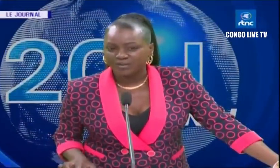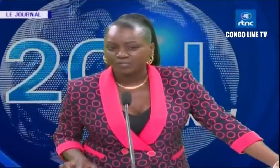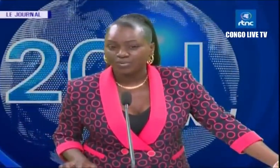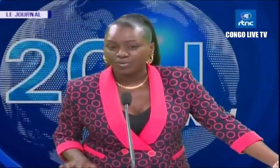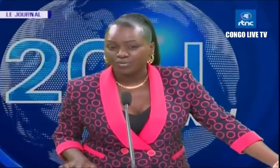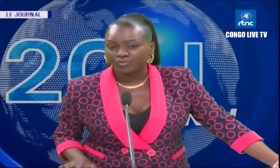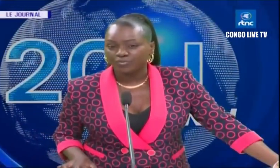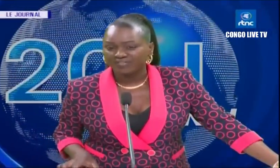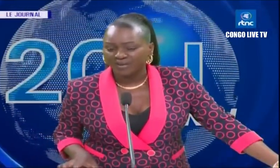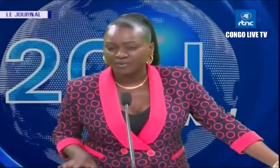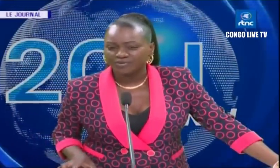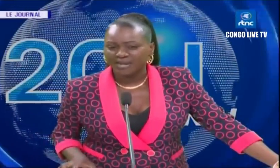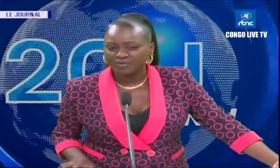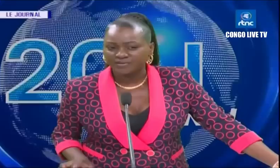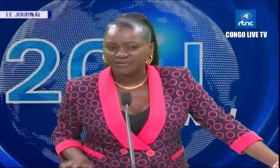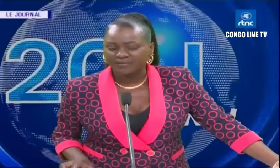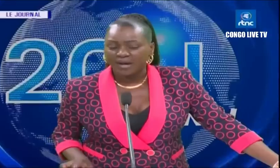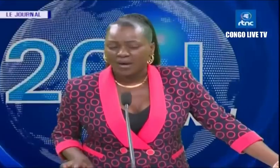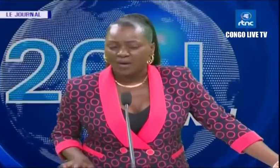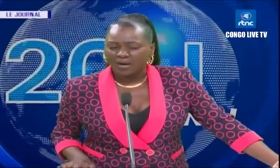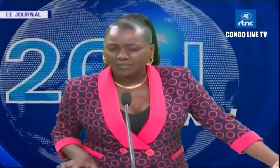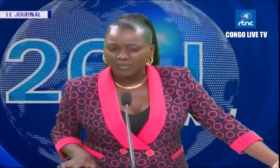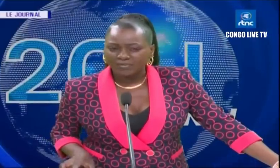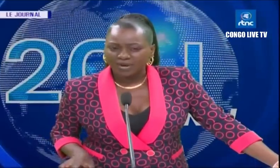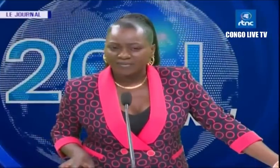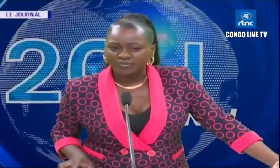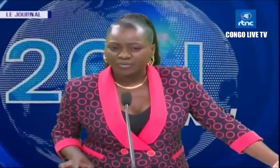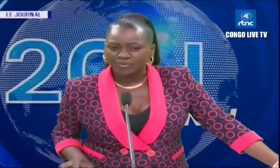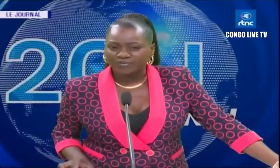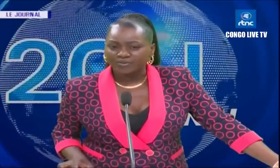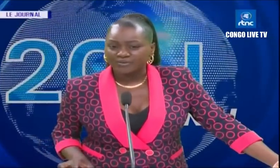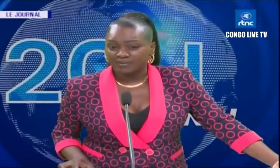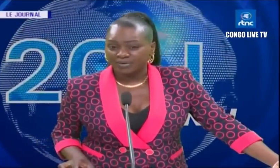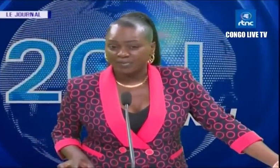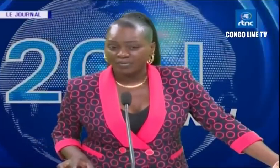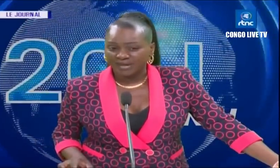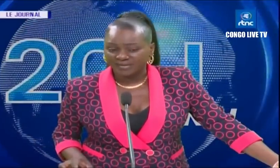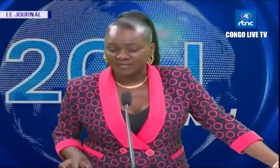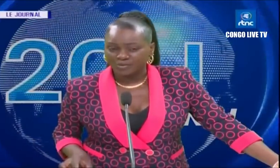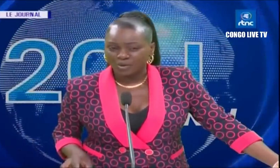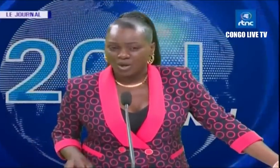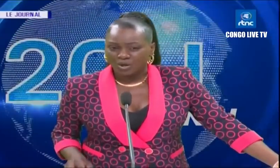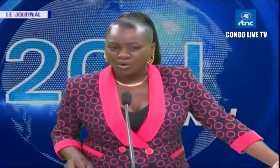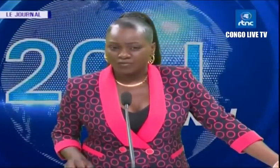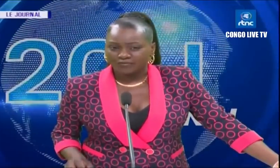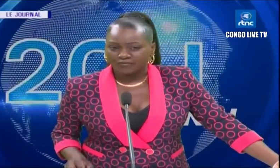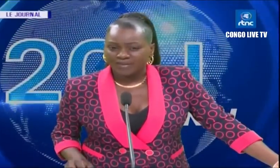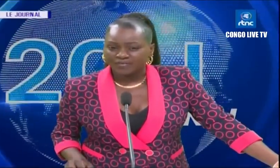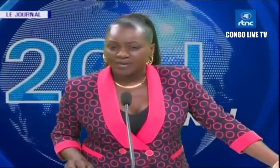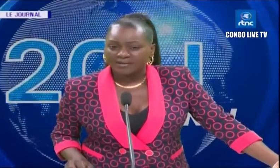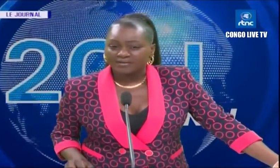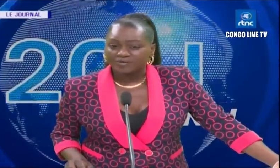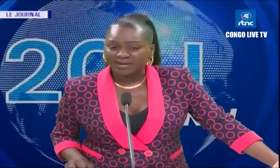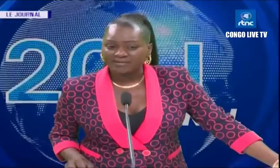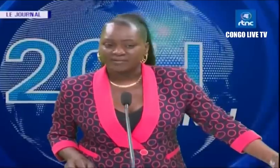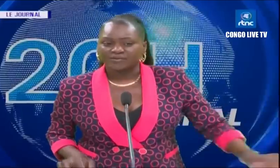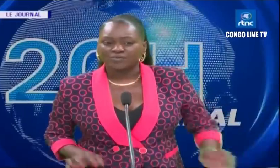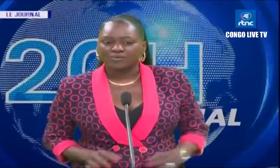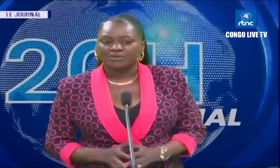pour une gouvernance inclusive en République démocratique du Congo, c'est le thème de la première édition du Forum national des organisations des